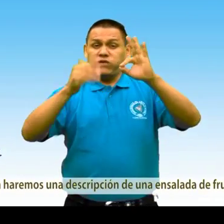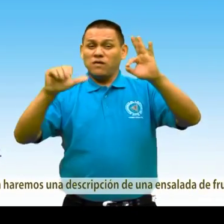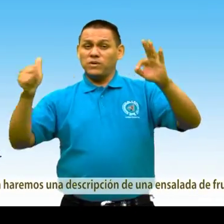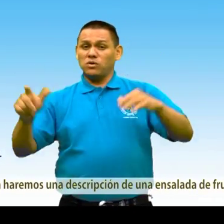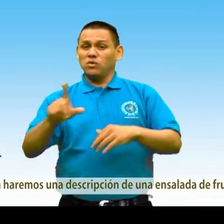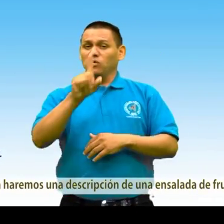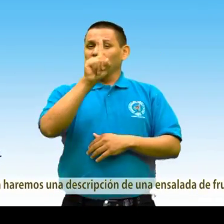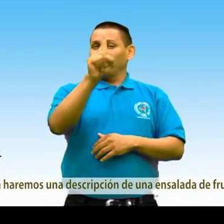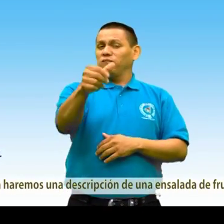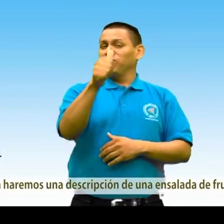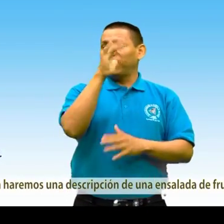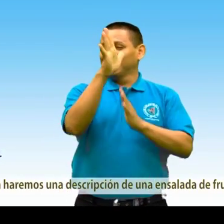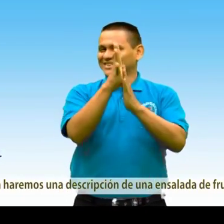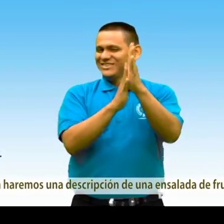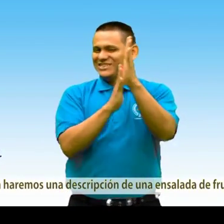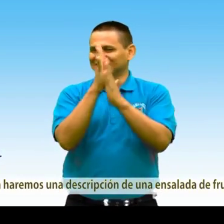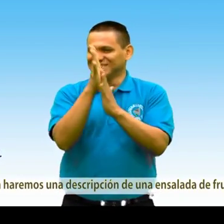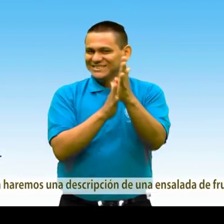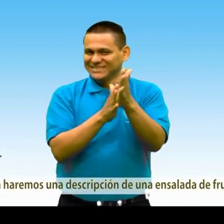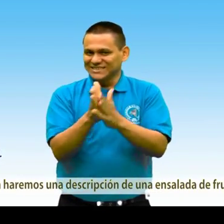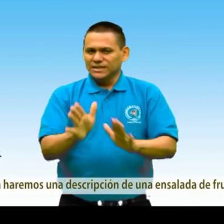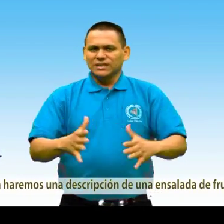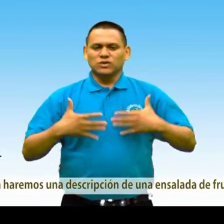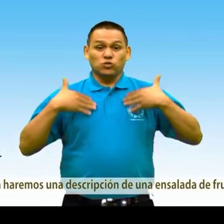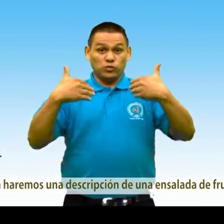Ahora haremos una descripción de ensalada de frutas.